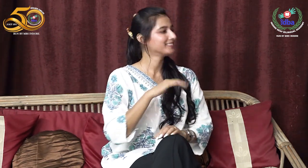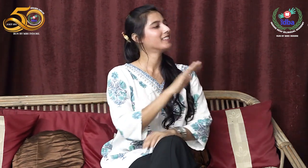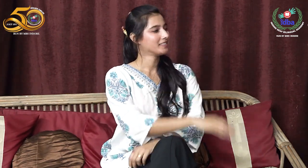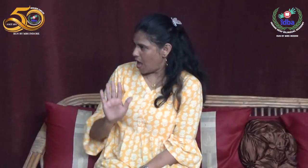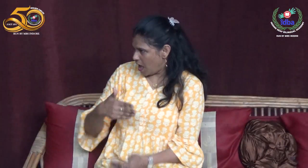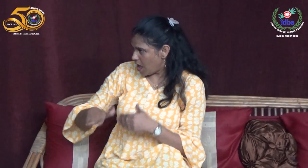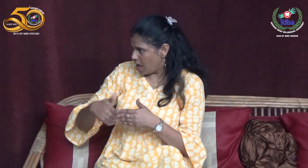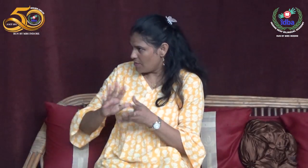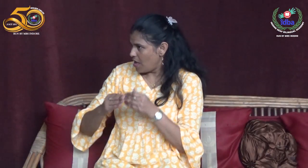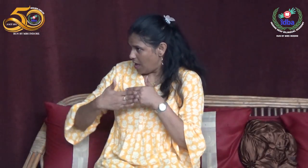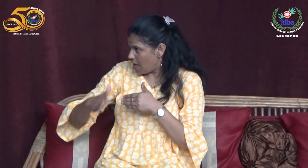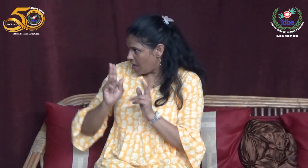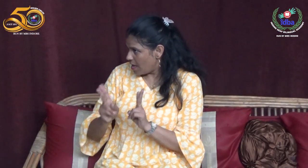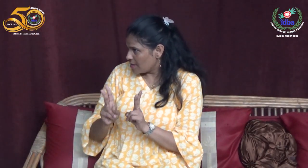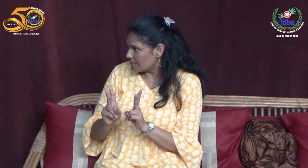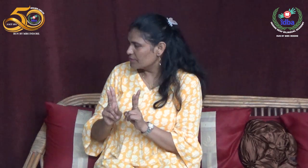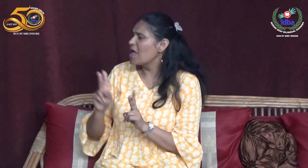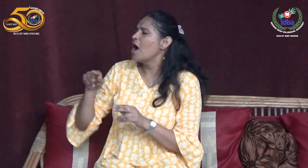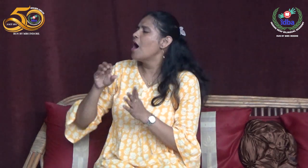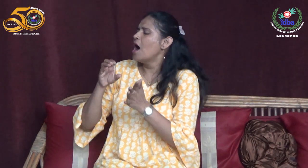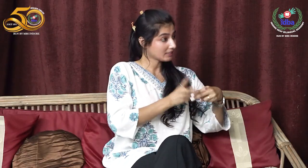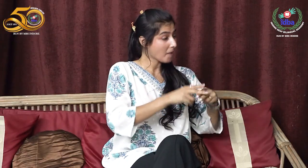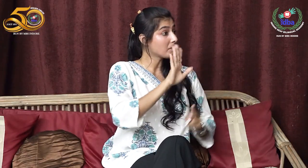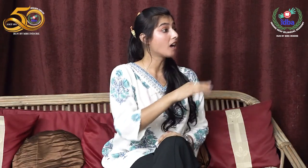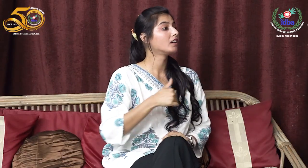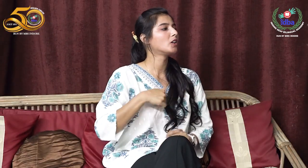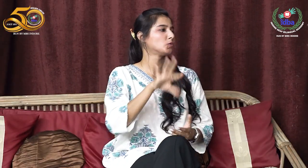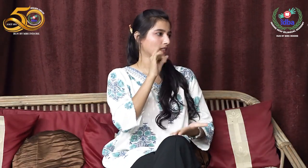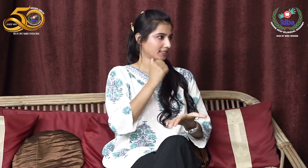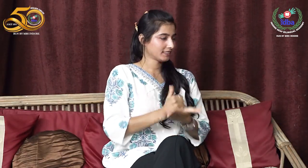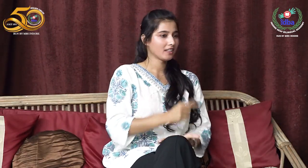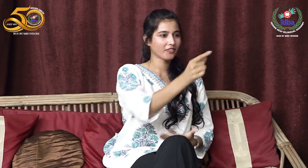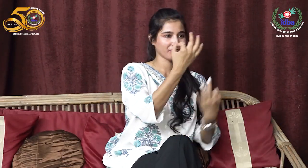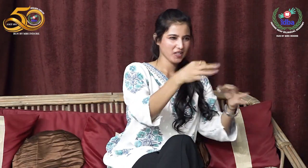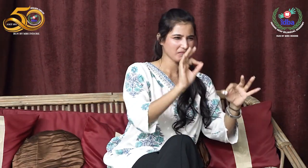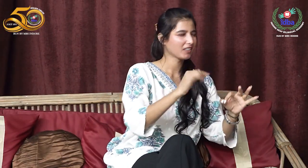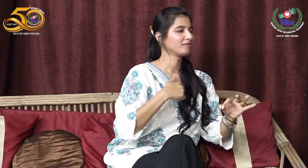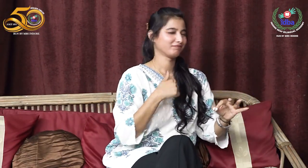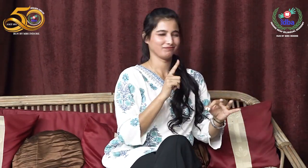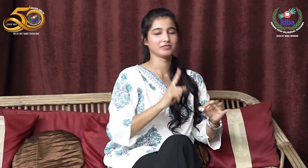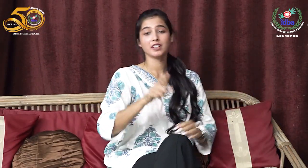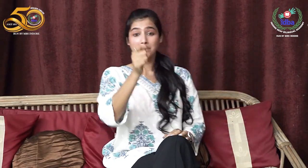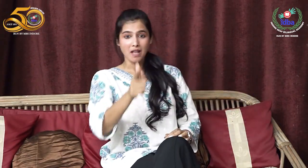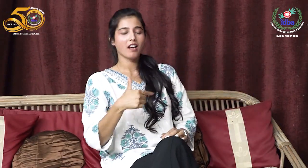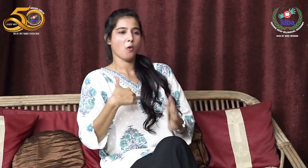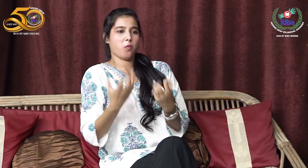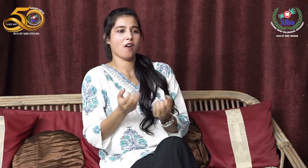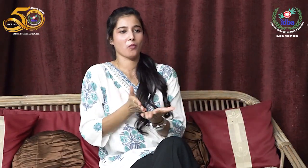सब मेरा चलता रहता है, मतलब पर बहुत ऐसा वो नहीं है, अच्छा ऐसा चलता रहता है। जी हाँ, चल रहा है, बट मैं फ्री होती हूँ तो मैं जाती